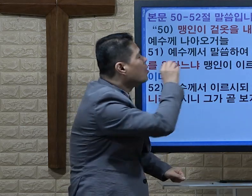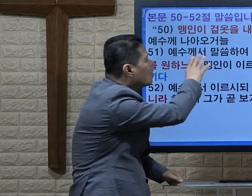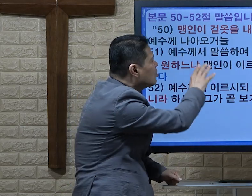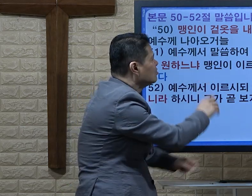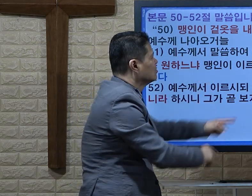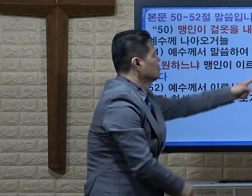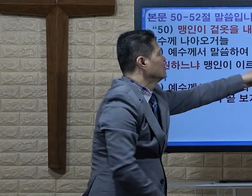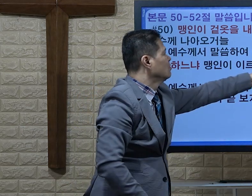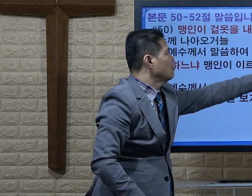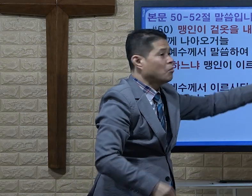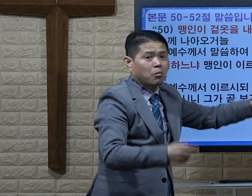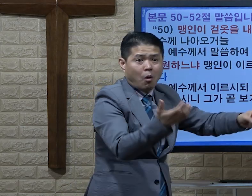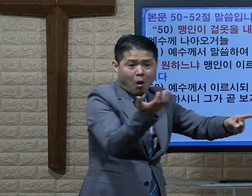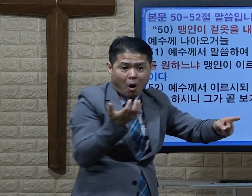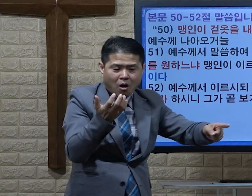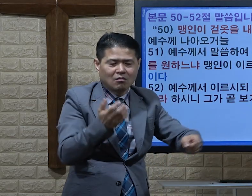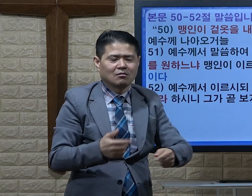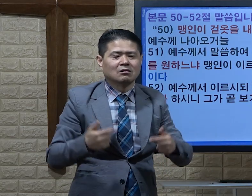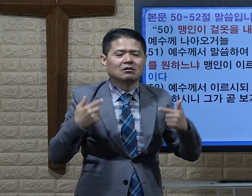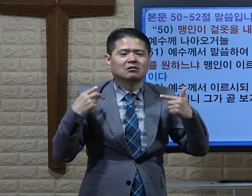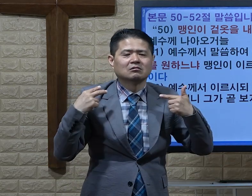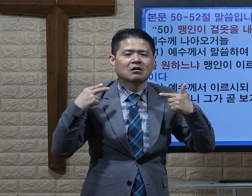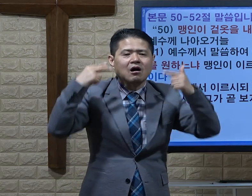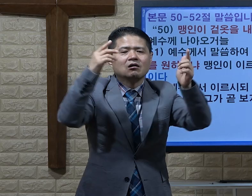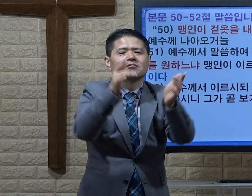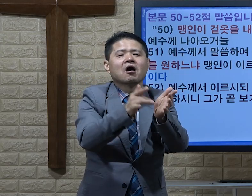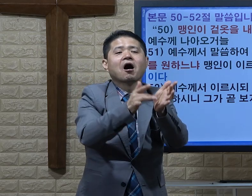맹인이 이르되 선생님이여